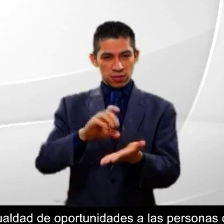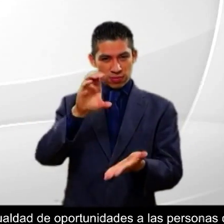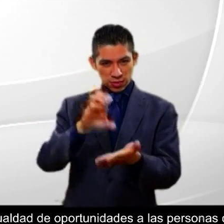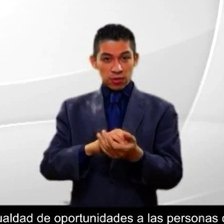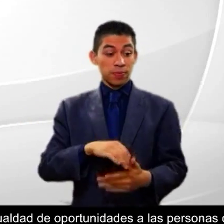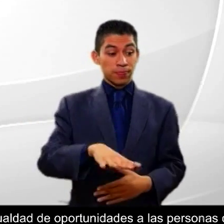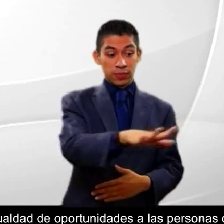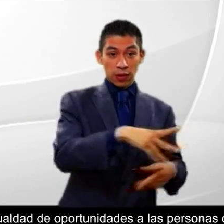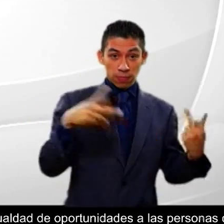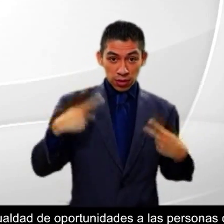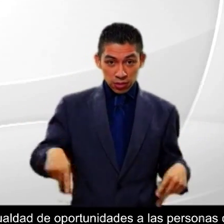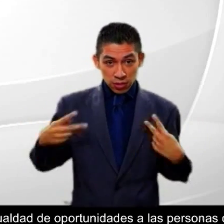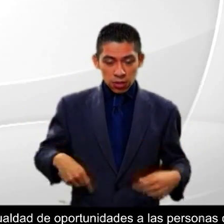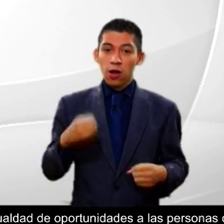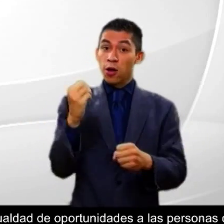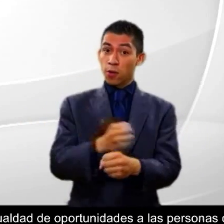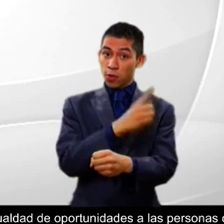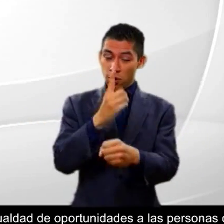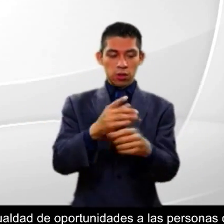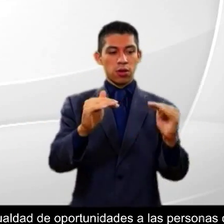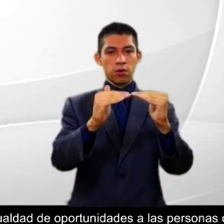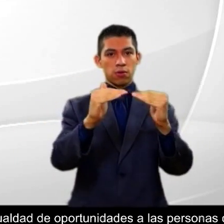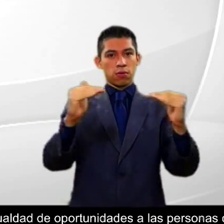igualdad de oportunidades a las personas con discapacidad